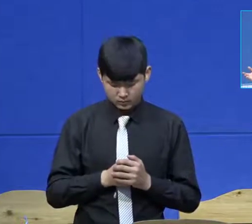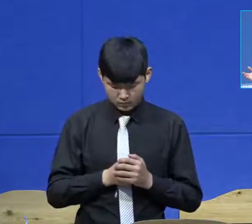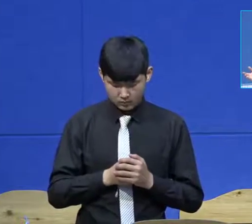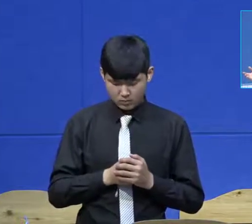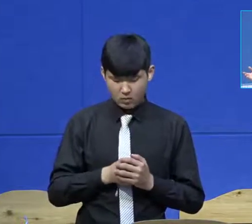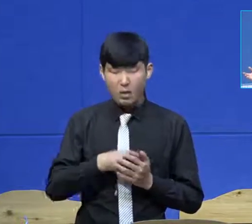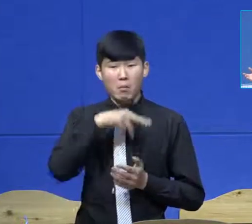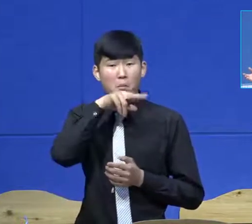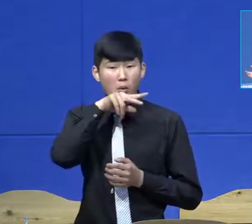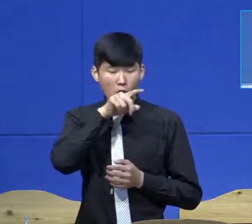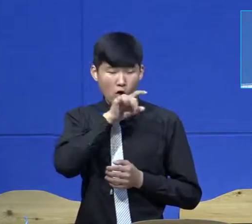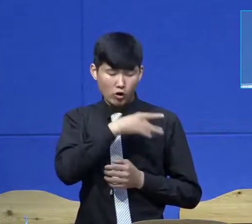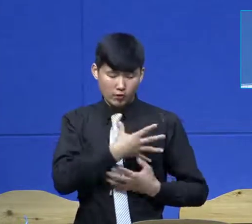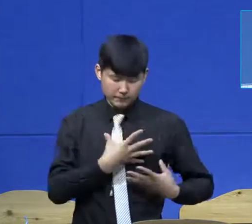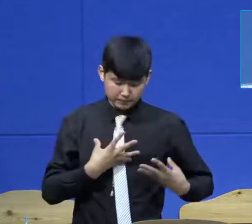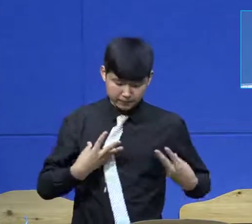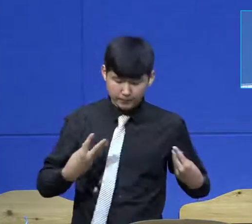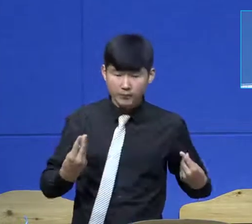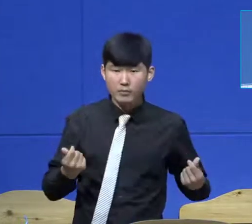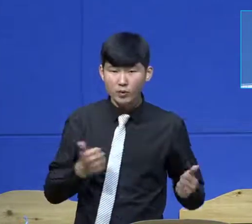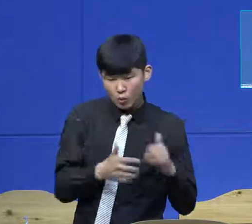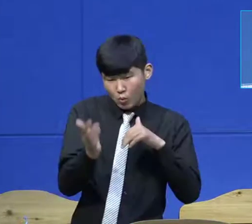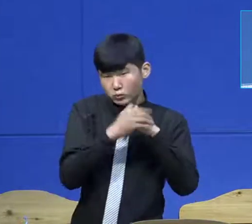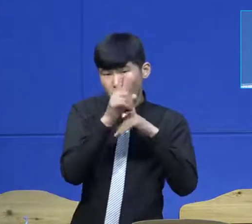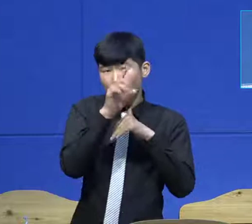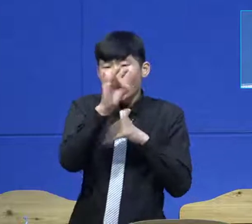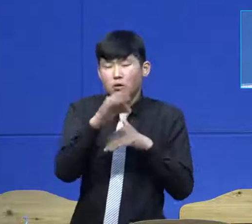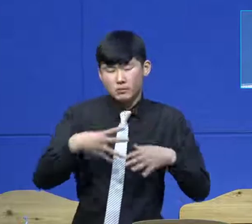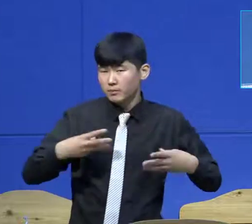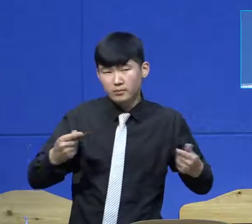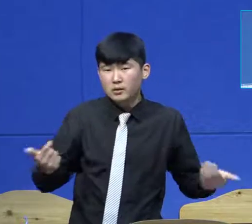Хорт мого хор байхгүй болсон. Үхлийн тэр хор байхгүй болсон.